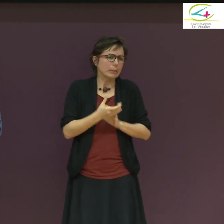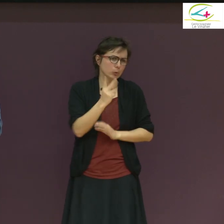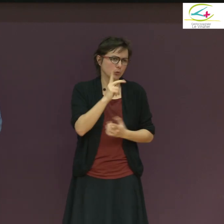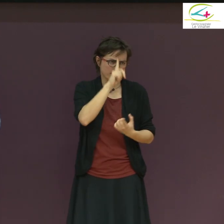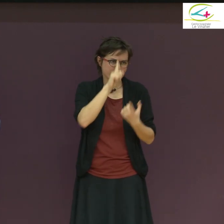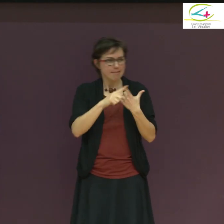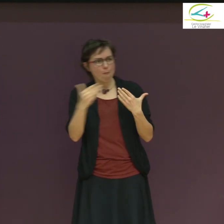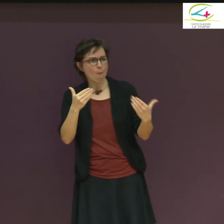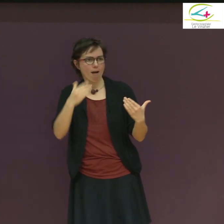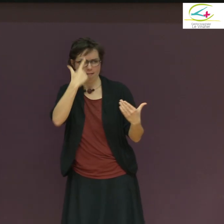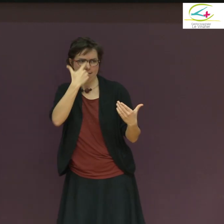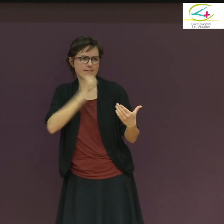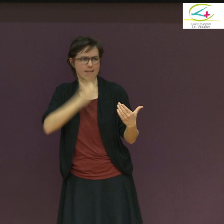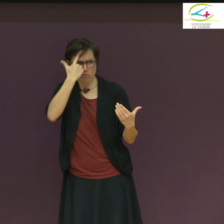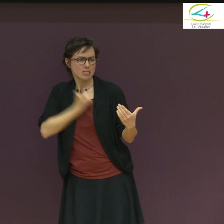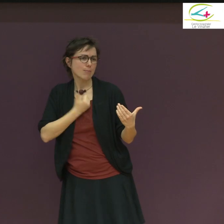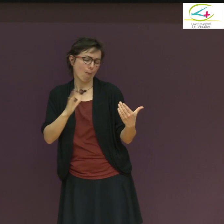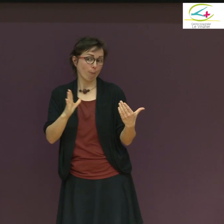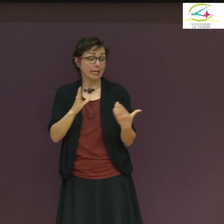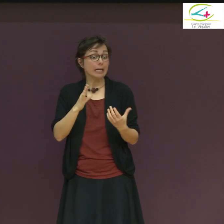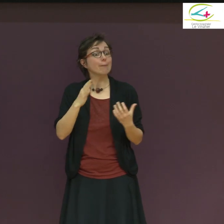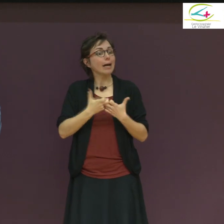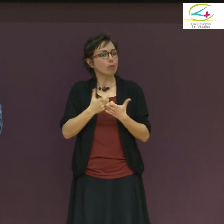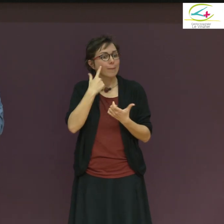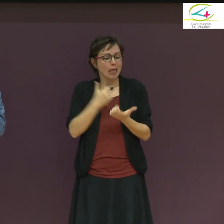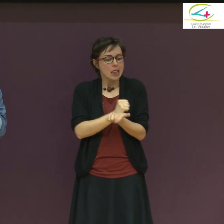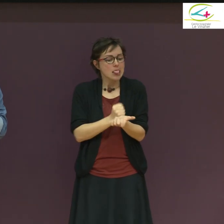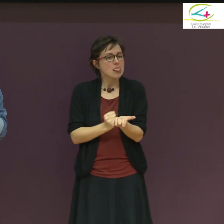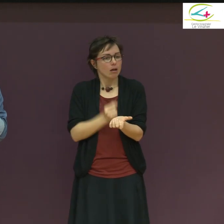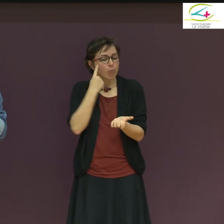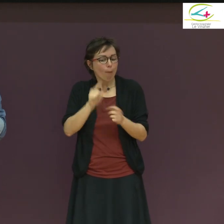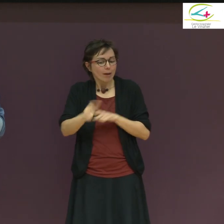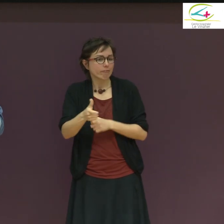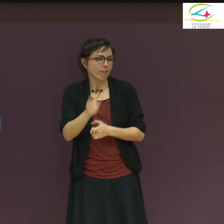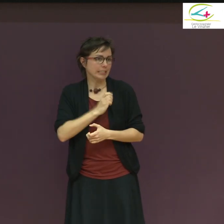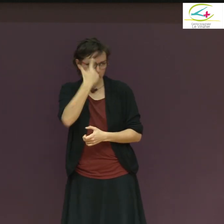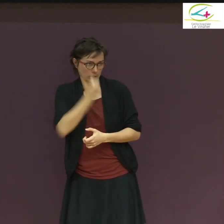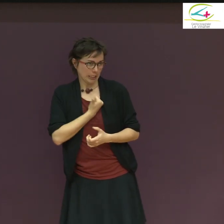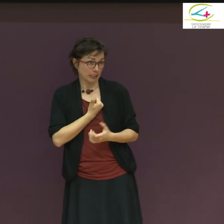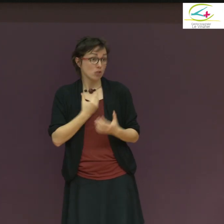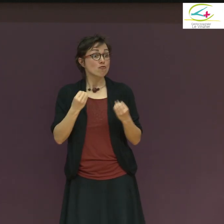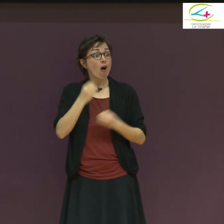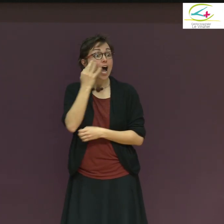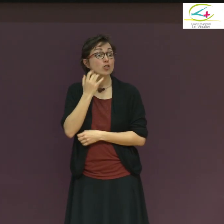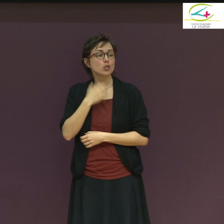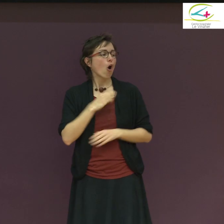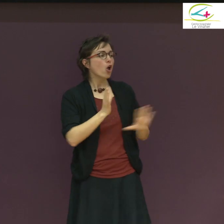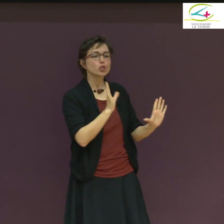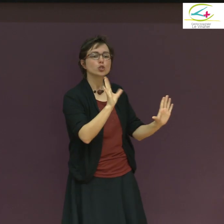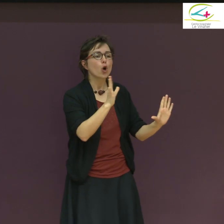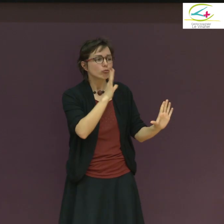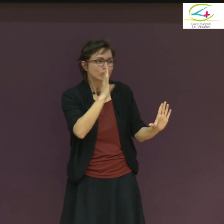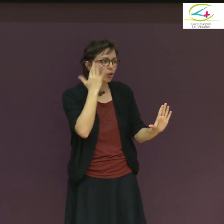des scarifications dans une dimension de tentative de suicide. Ils vont essayer d'avoir tendance à rassurer